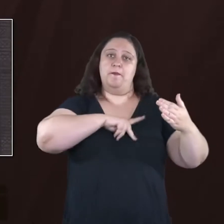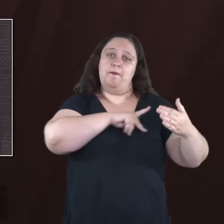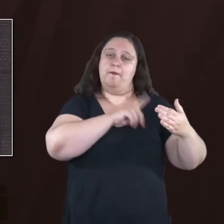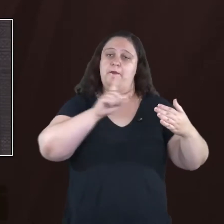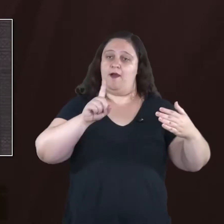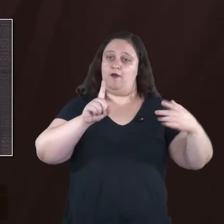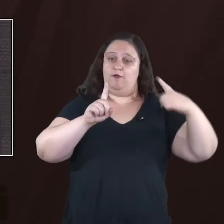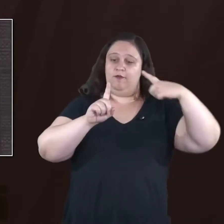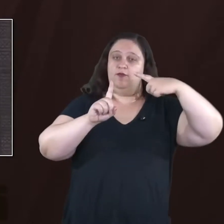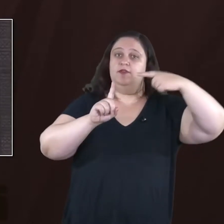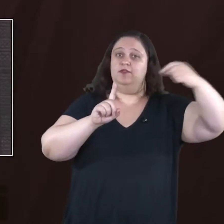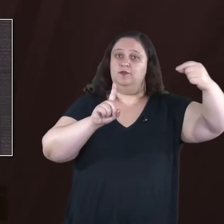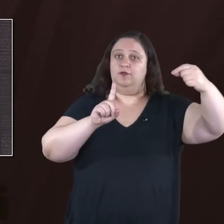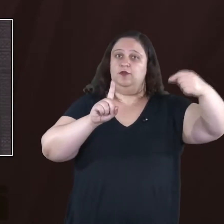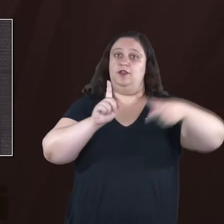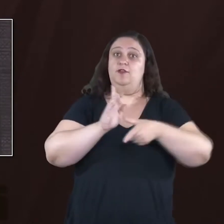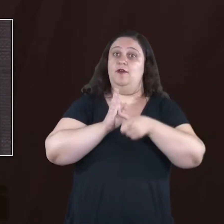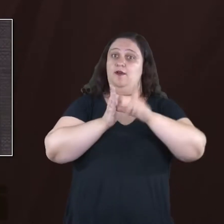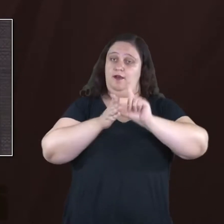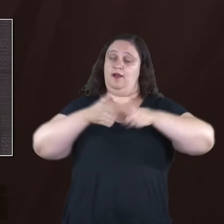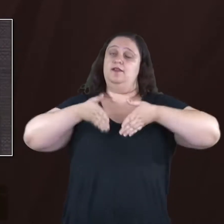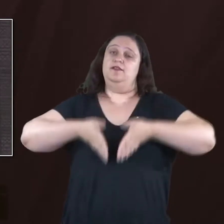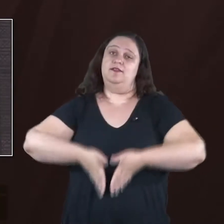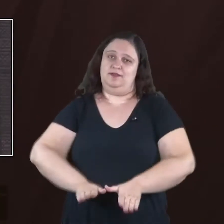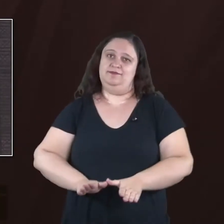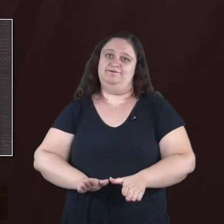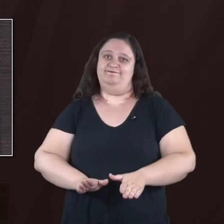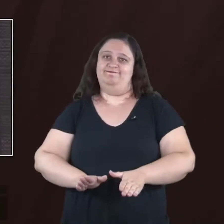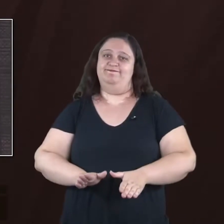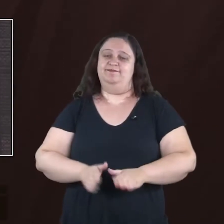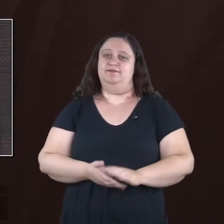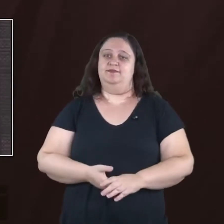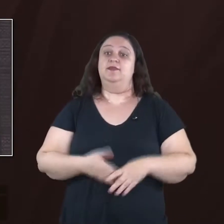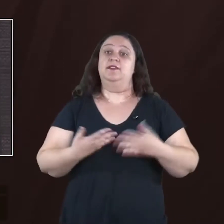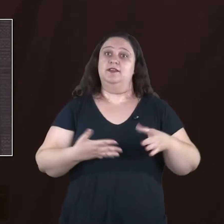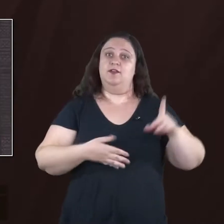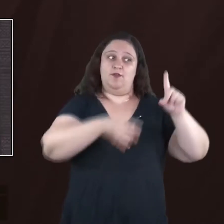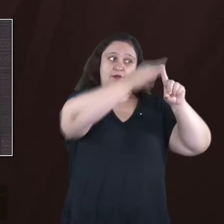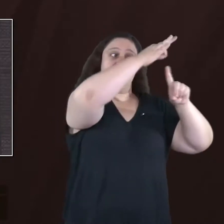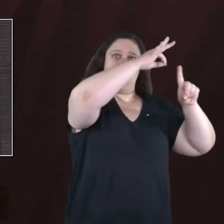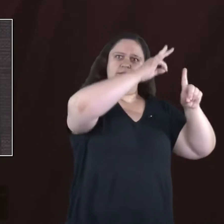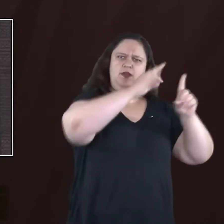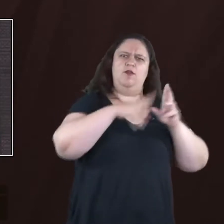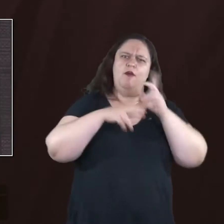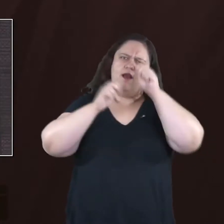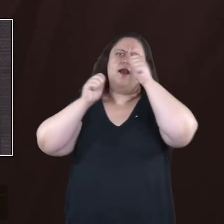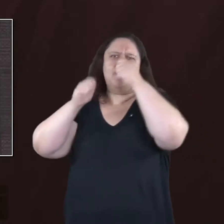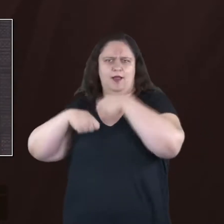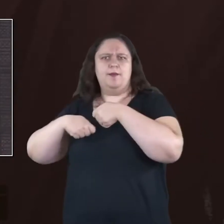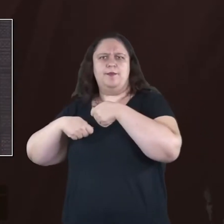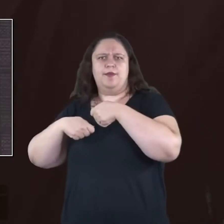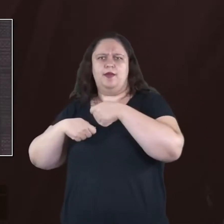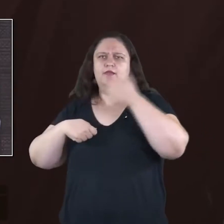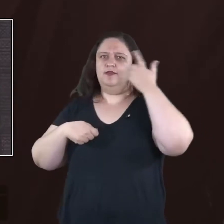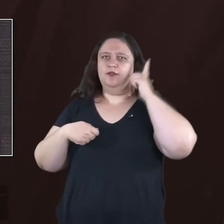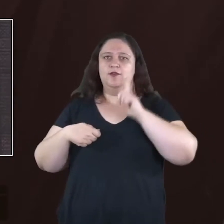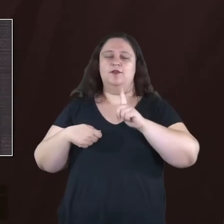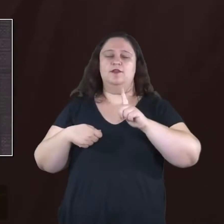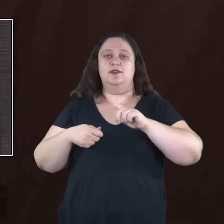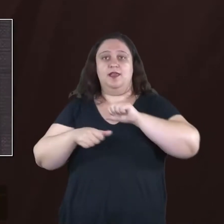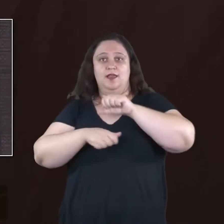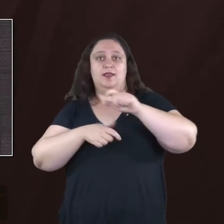Deus antes de nascer. O Espírito, ele tem essa capacidade de trabalhar em